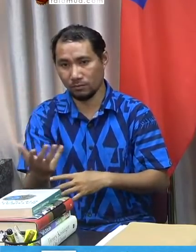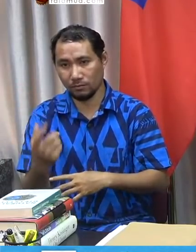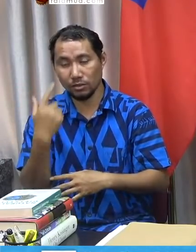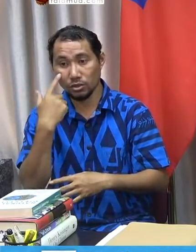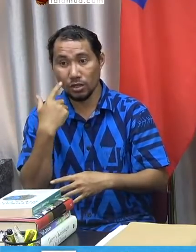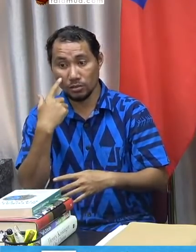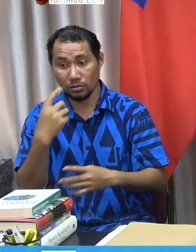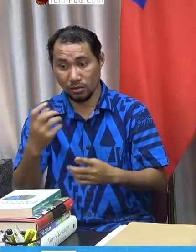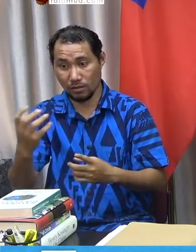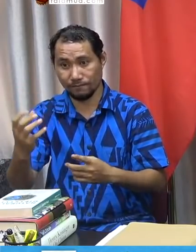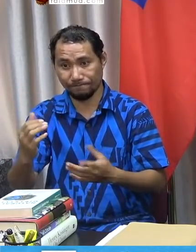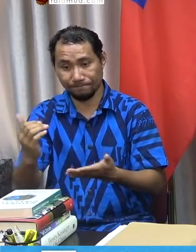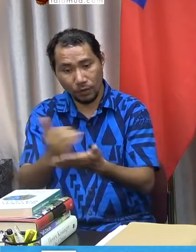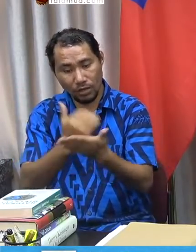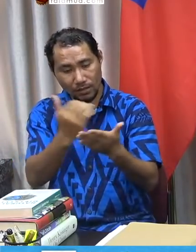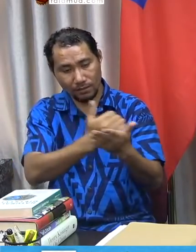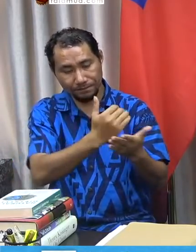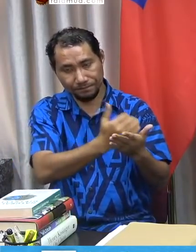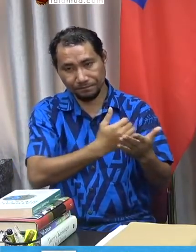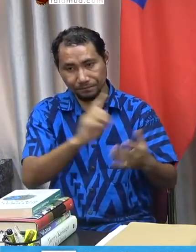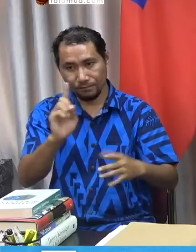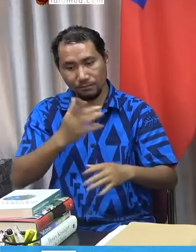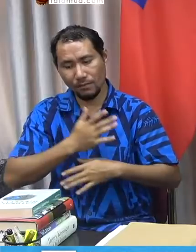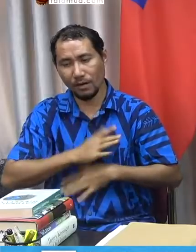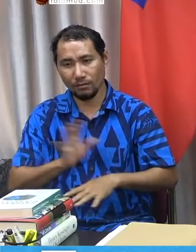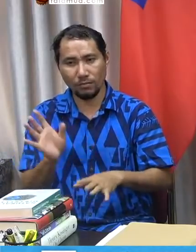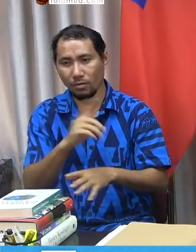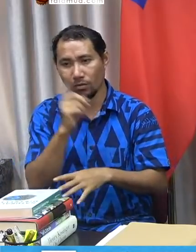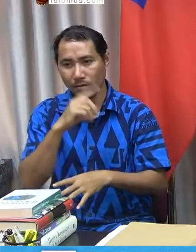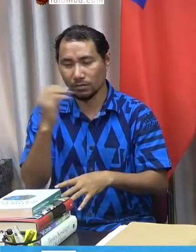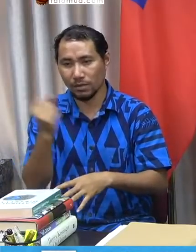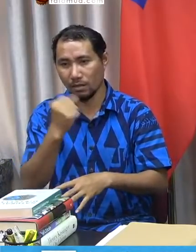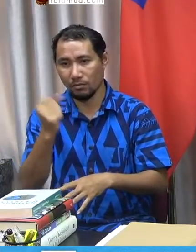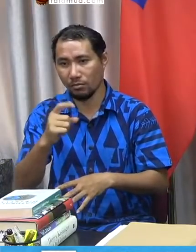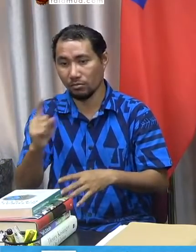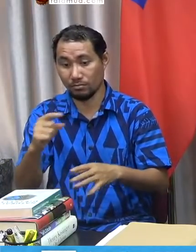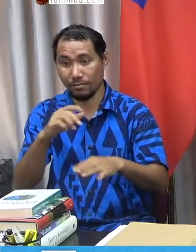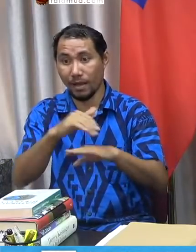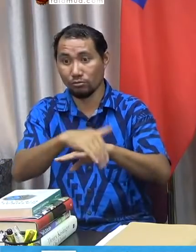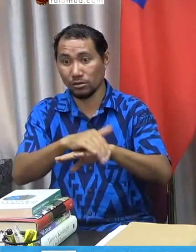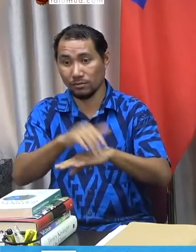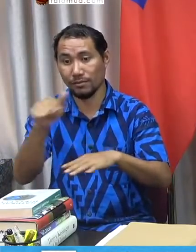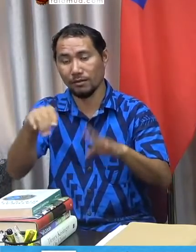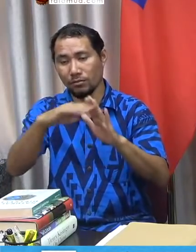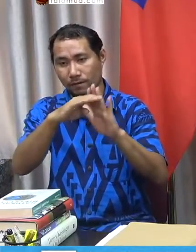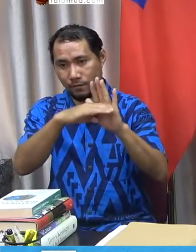mai e finagalo o le atunuu e tusa ai ma ia tulafono